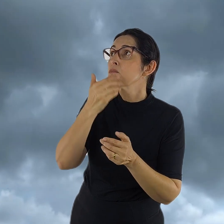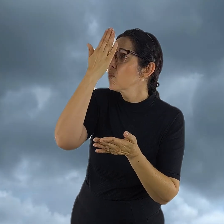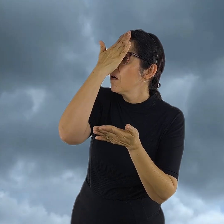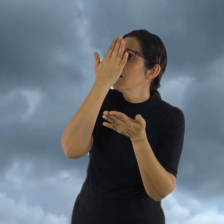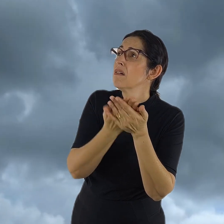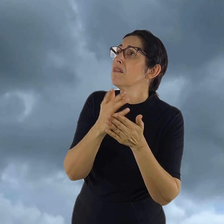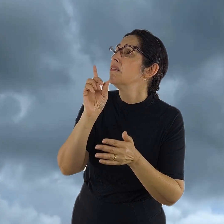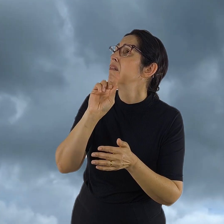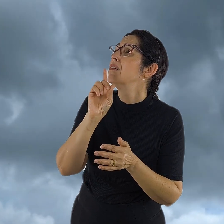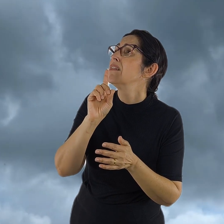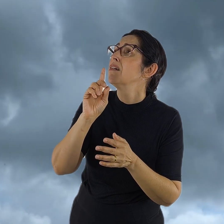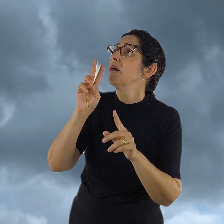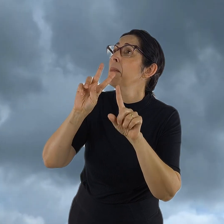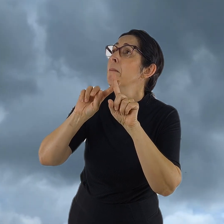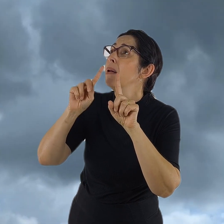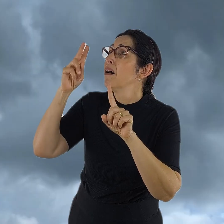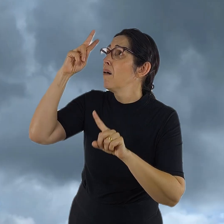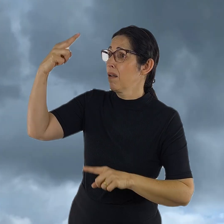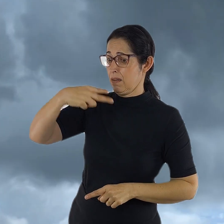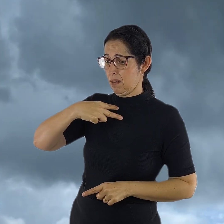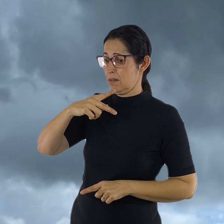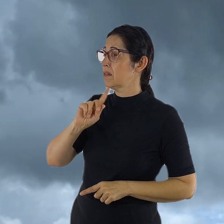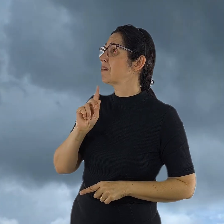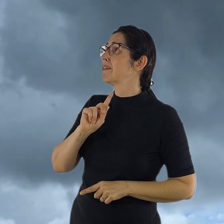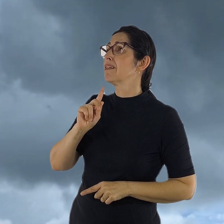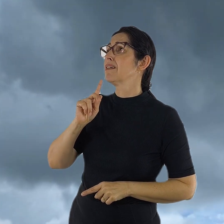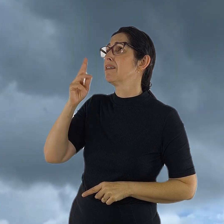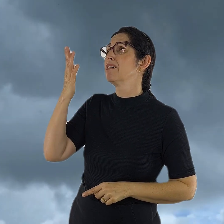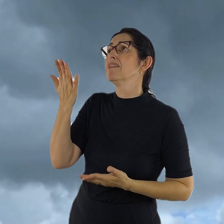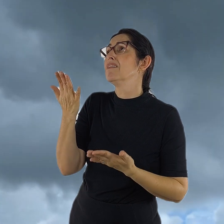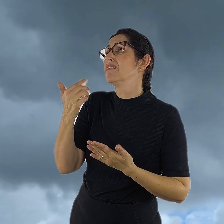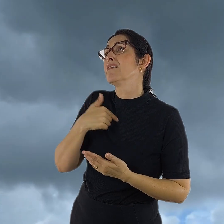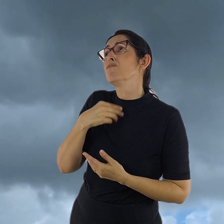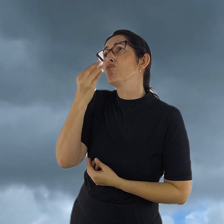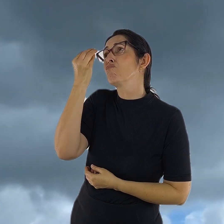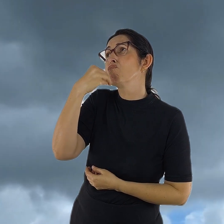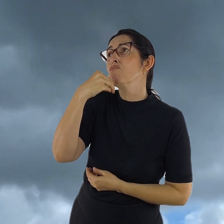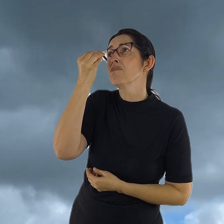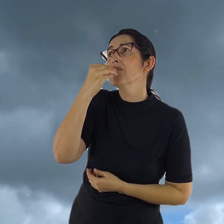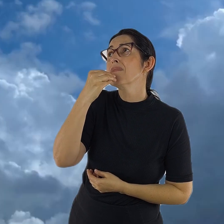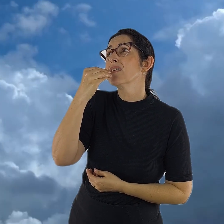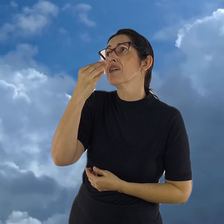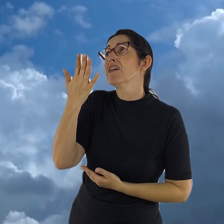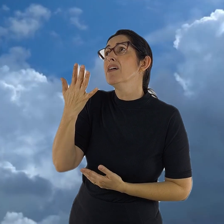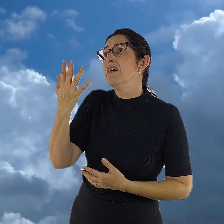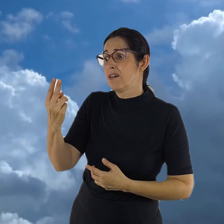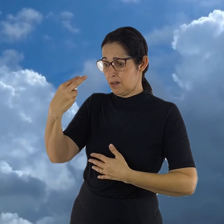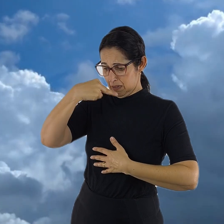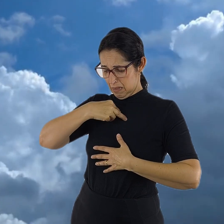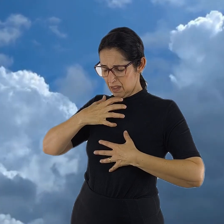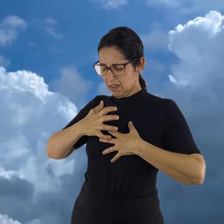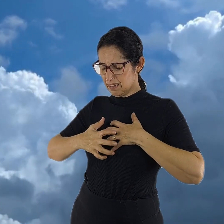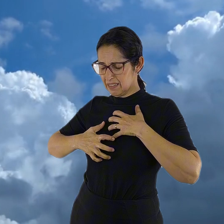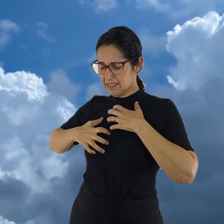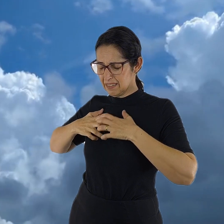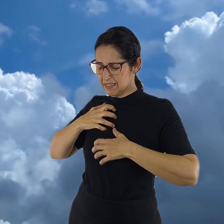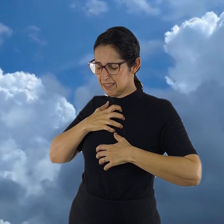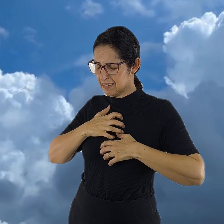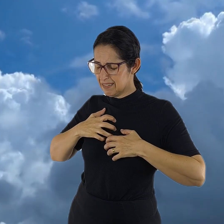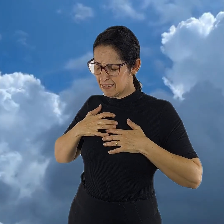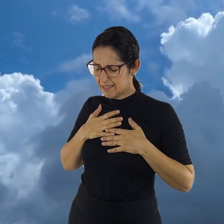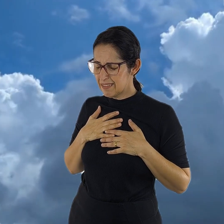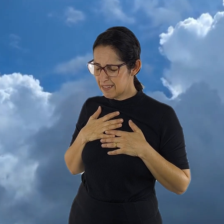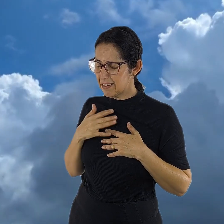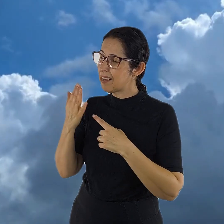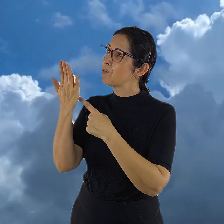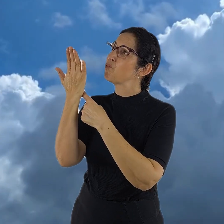crendo, não olha para mim, não. Não olha para minha fraqueza, não. Senhor, olha para o meu desespero.